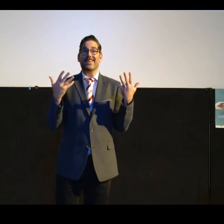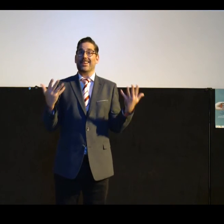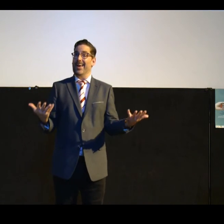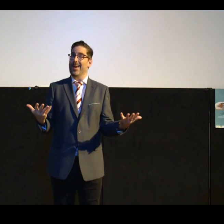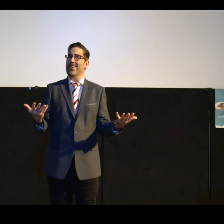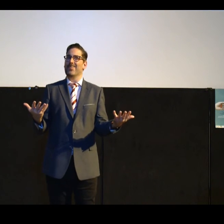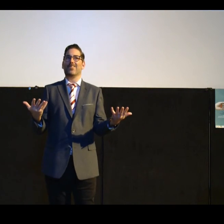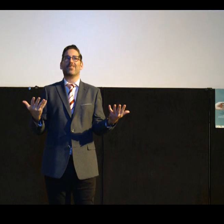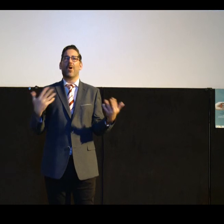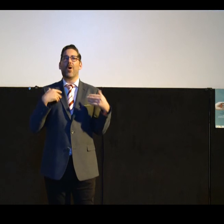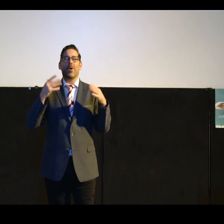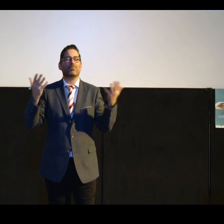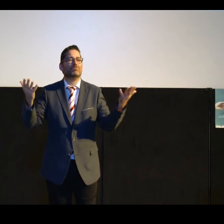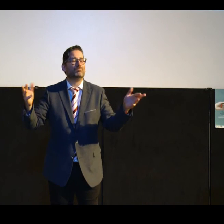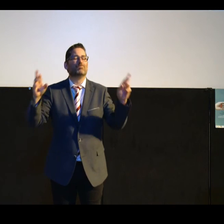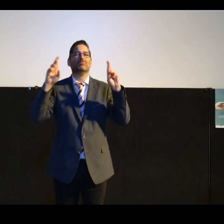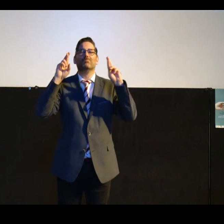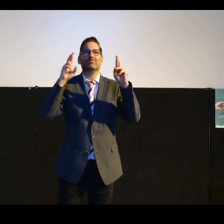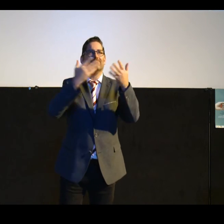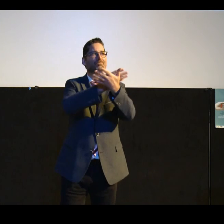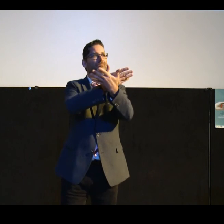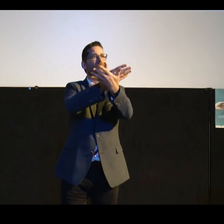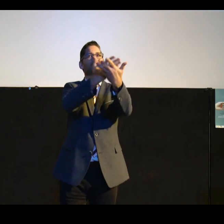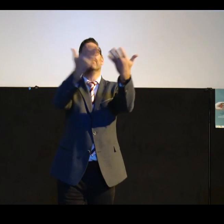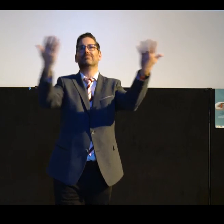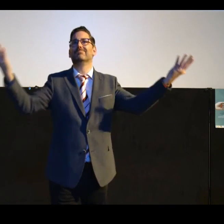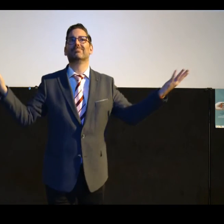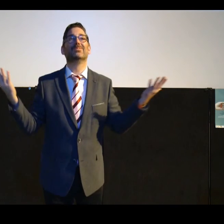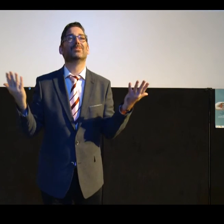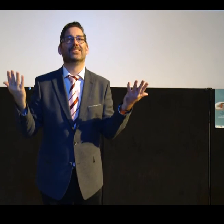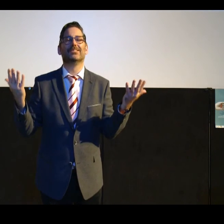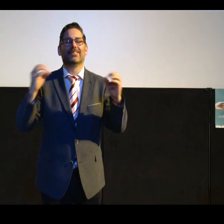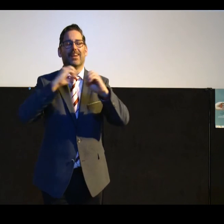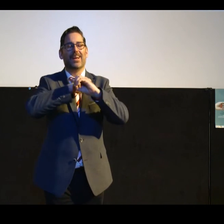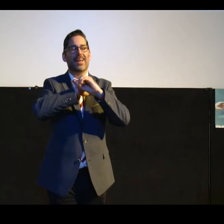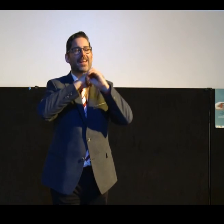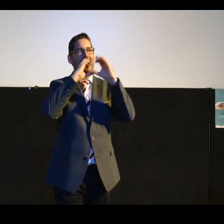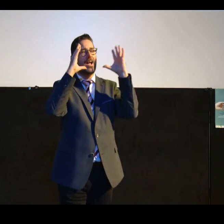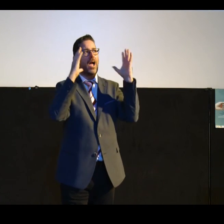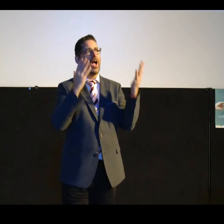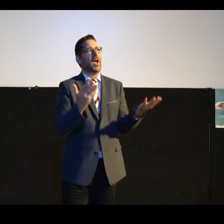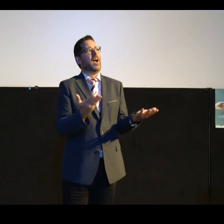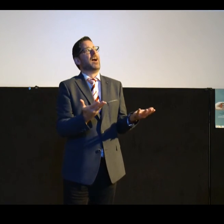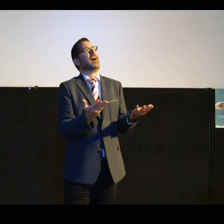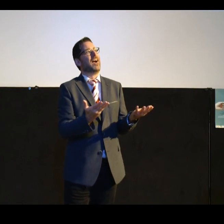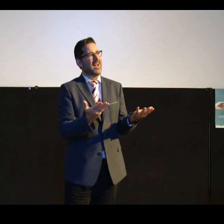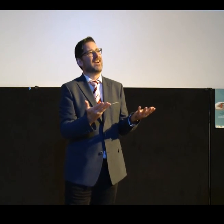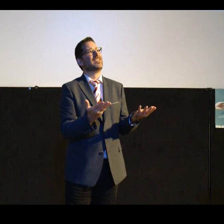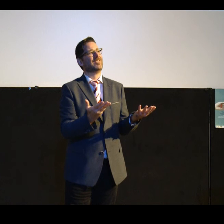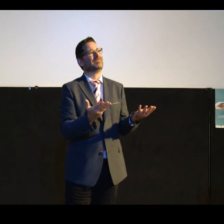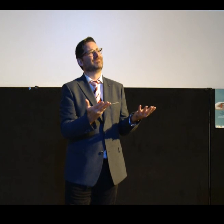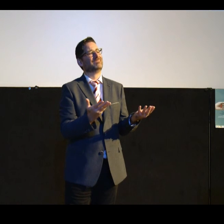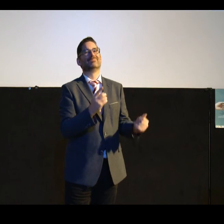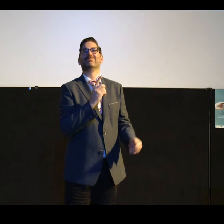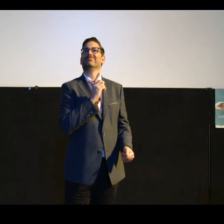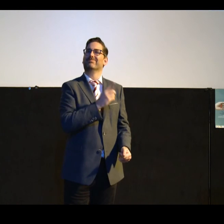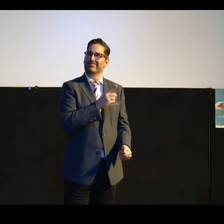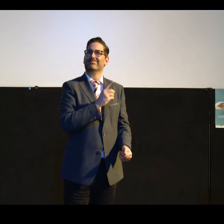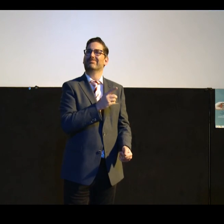También cómo se intenta fomentar el movimiento asociativo y bueno, Eso es un poquito el resumen. Entonces